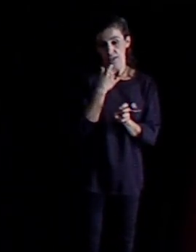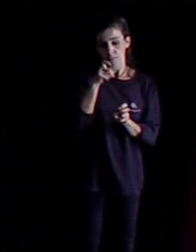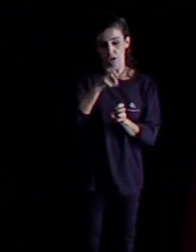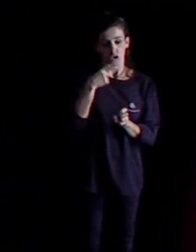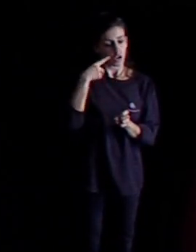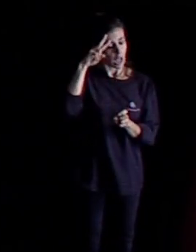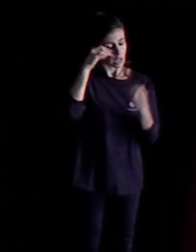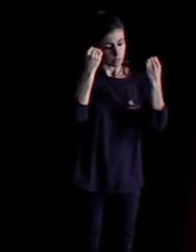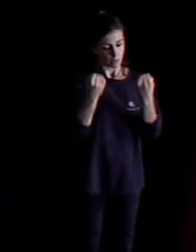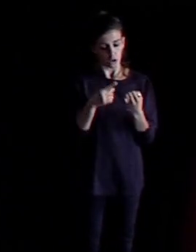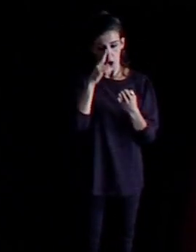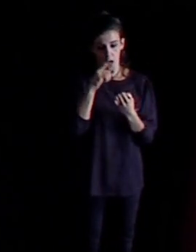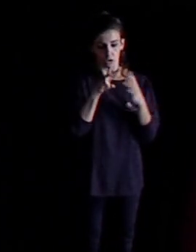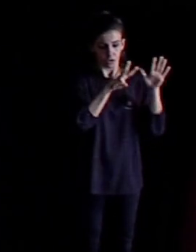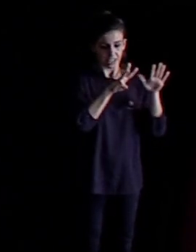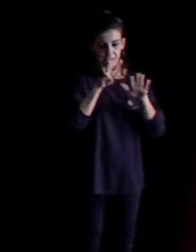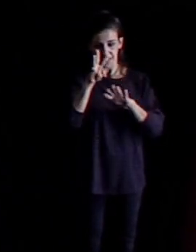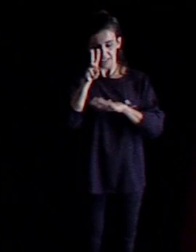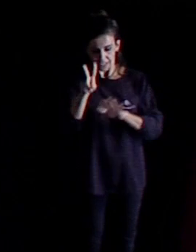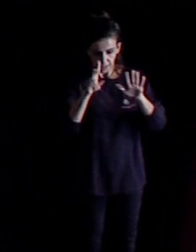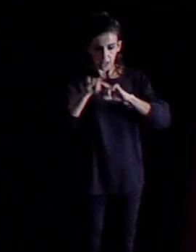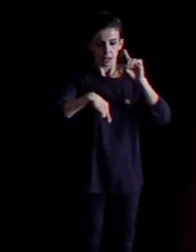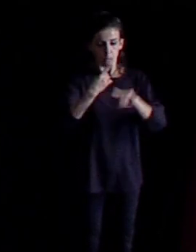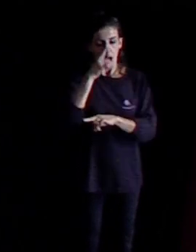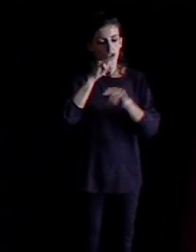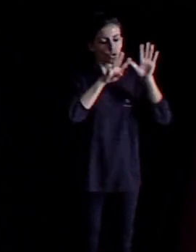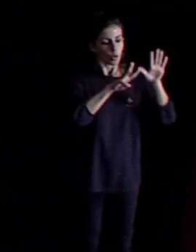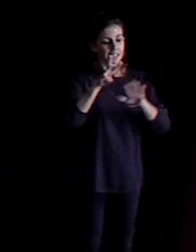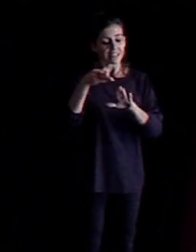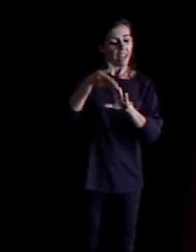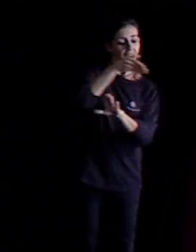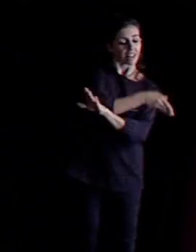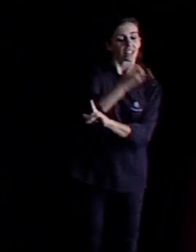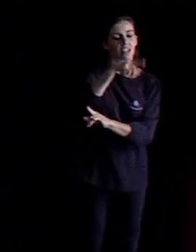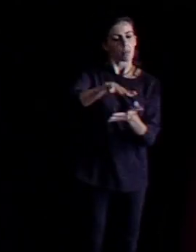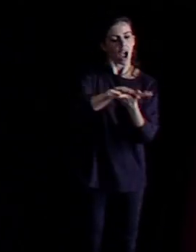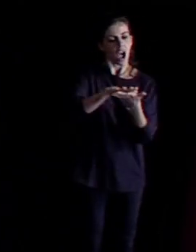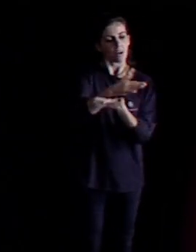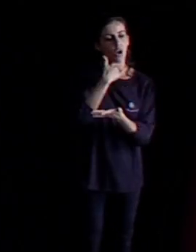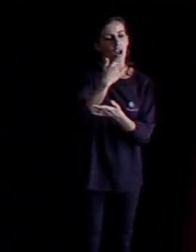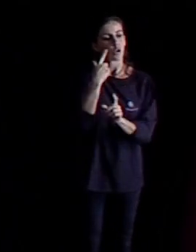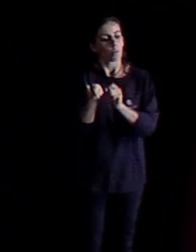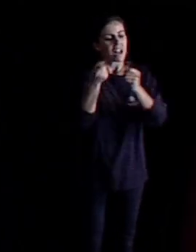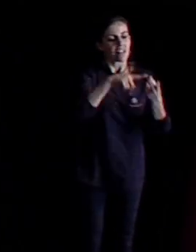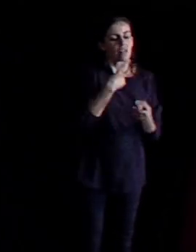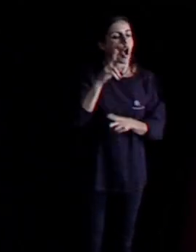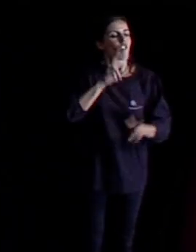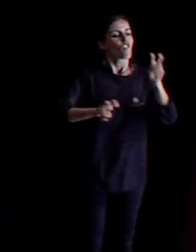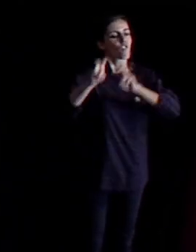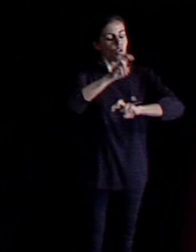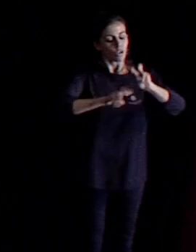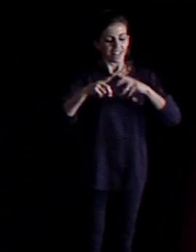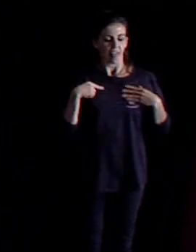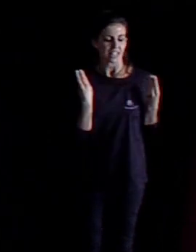año 87 y después en el 93, anteriormente ya se había hablado de algo similar que era la búsqueda de sensaciones como rasgo